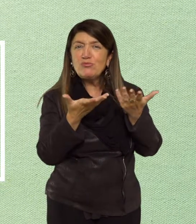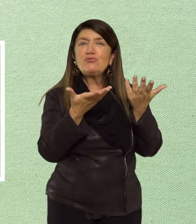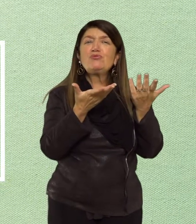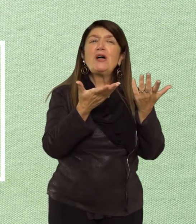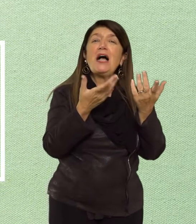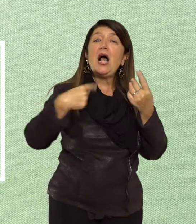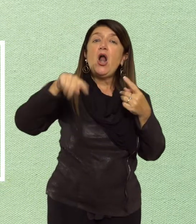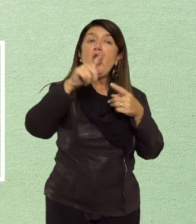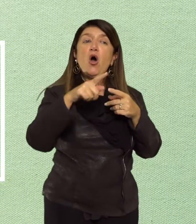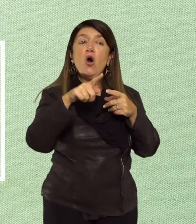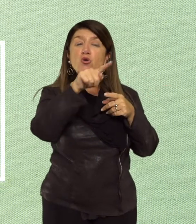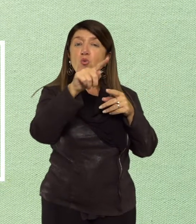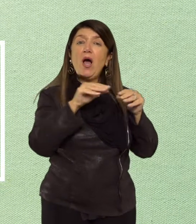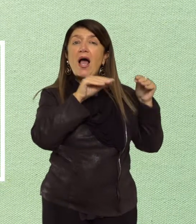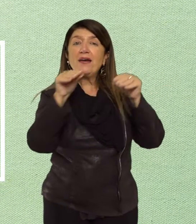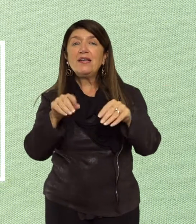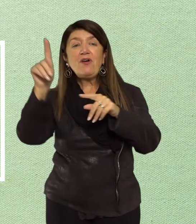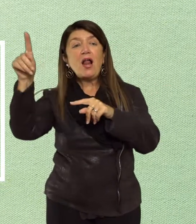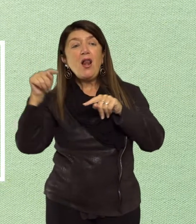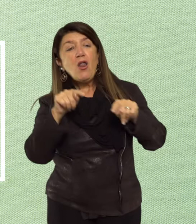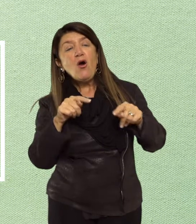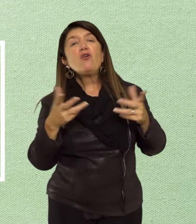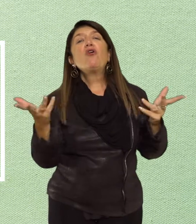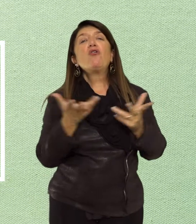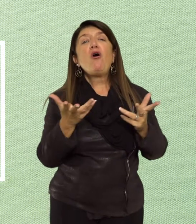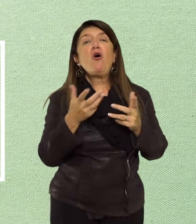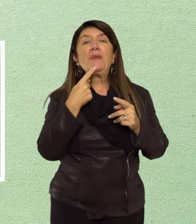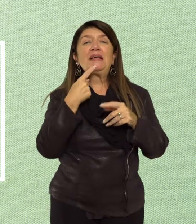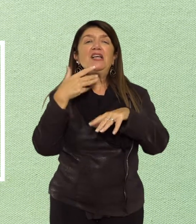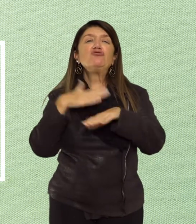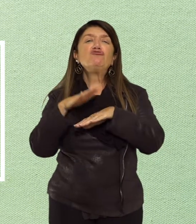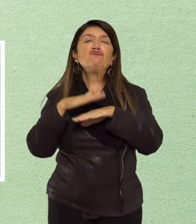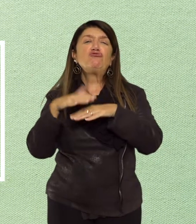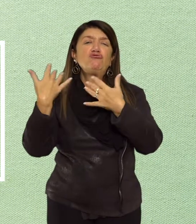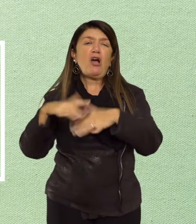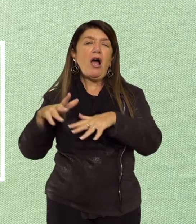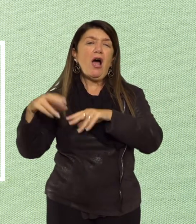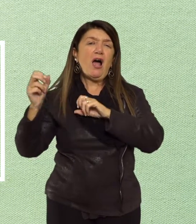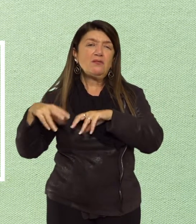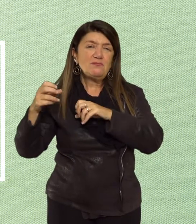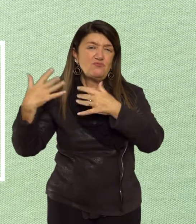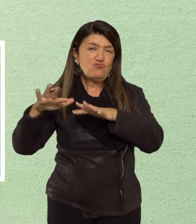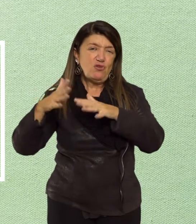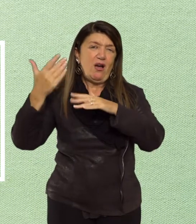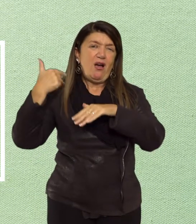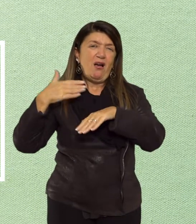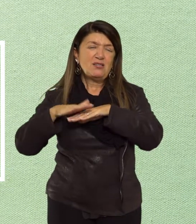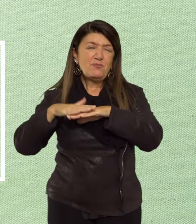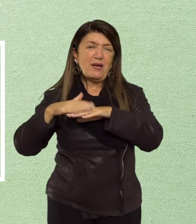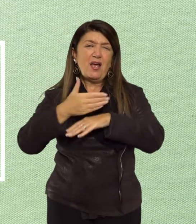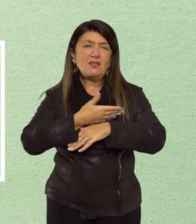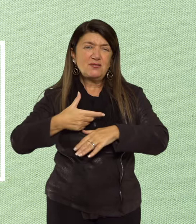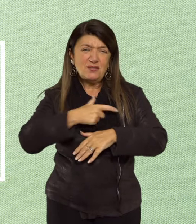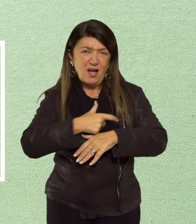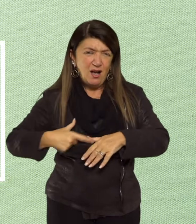tuoi confronti anche magari gli atleti, i veterani che erano già esperti? Sì, assolutamente sì. Io